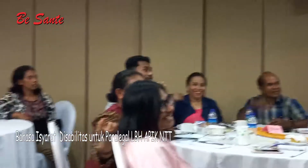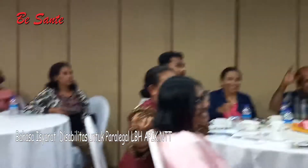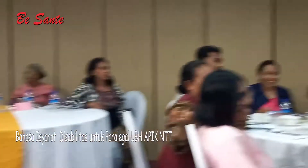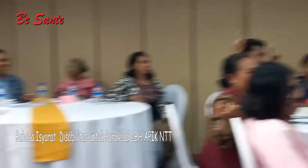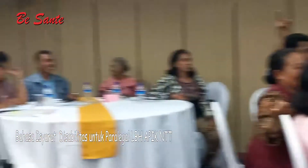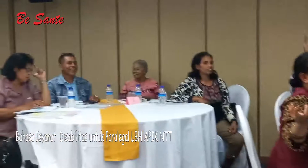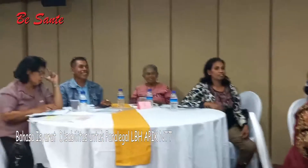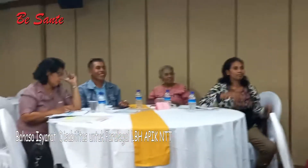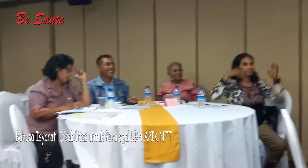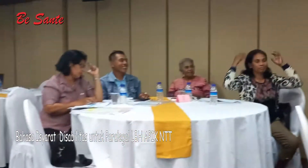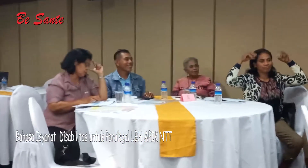Lalu keriting Flores.